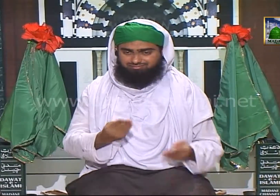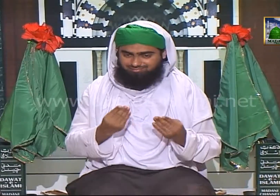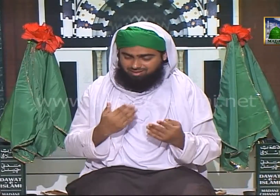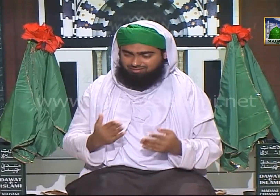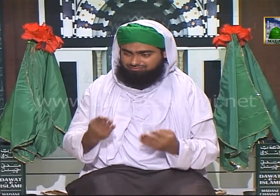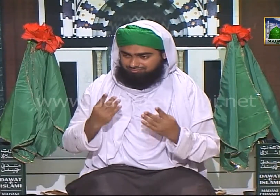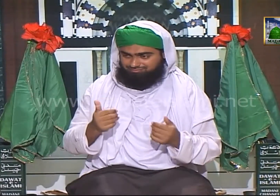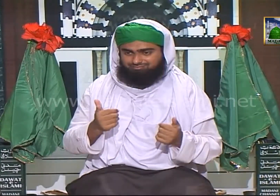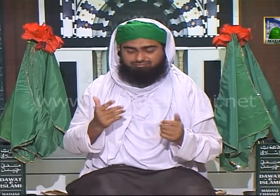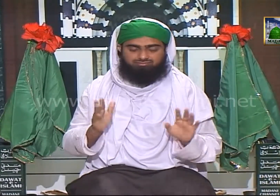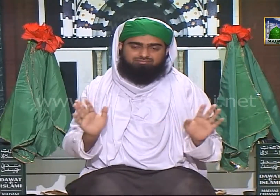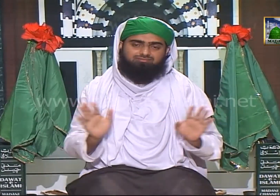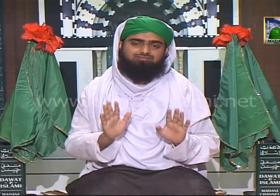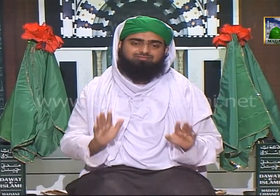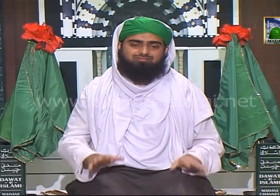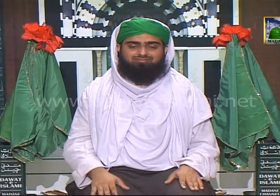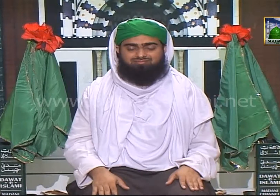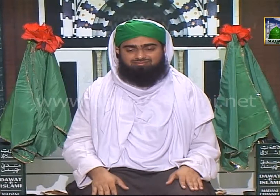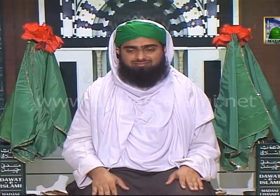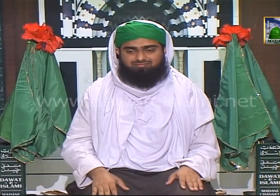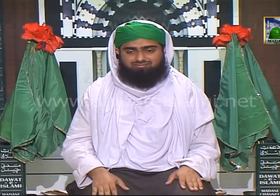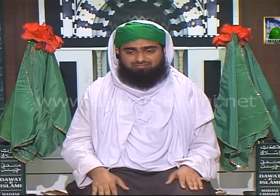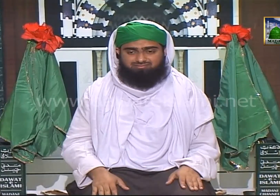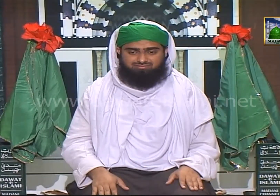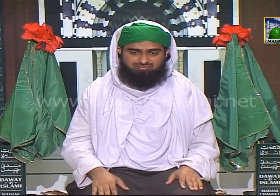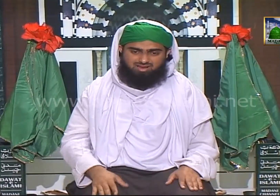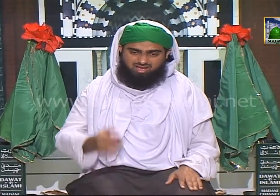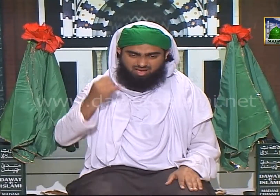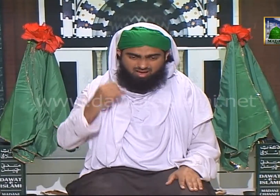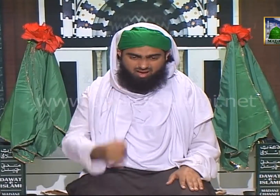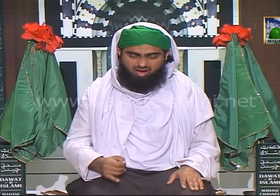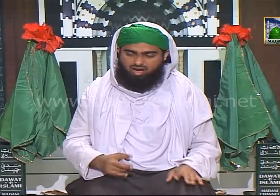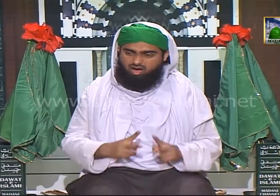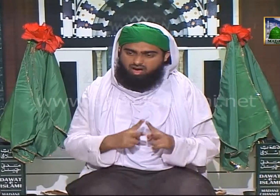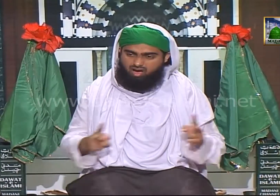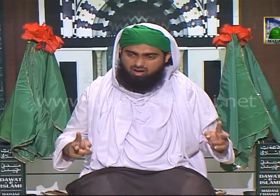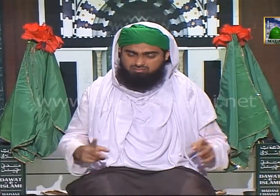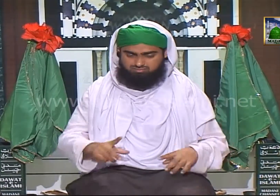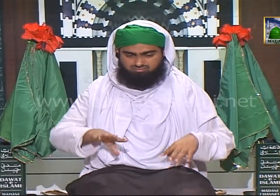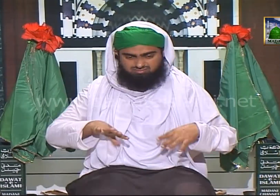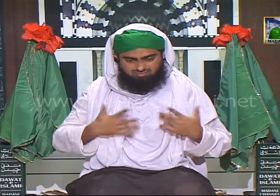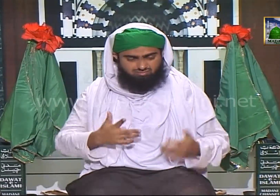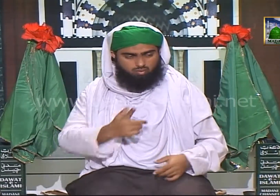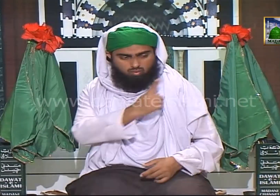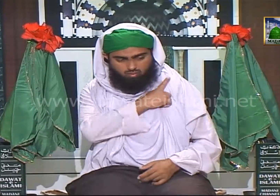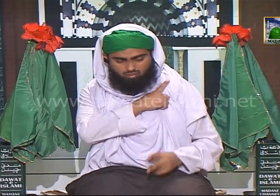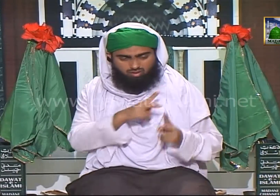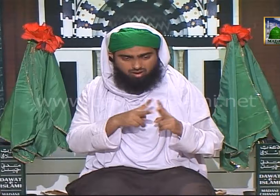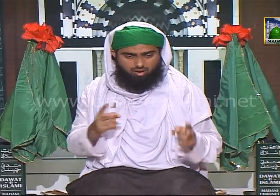ذہن سے نکالنے کی کوشش کرے کہ یہ ایسی دیمک ہے جو آپ کے نامہ اعمال کو چاٹ کر برباد کر دے گی اور آپ کو پتہ بھی نہیں چلے